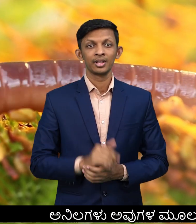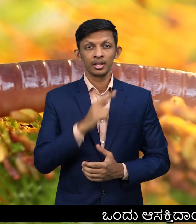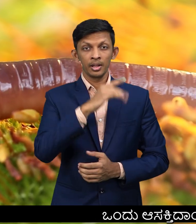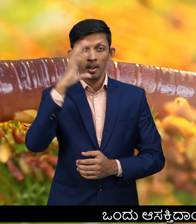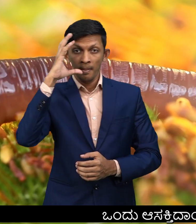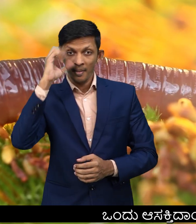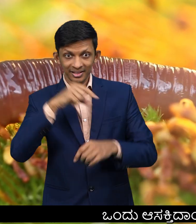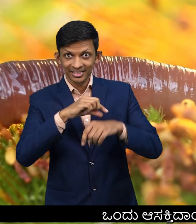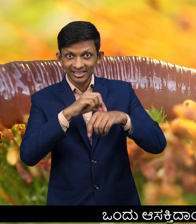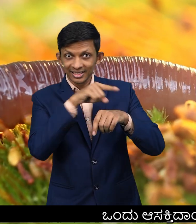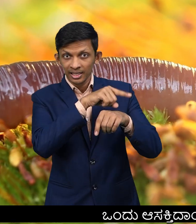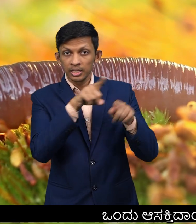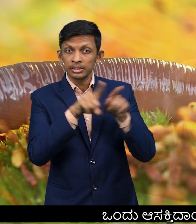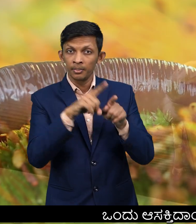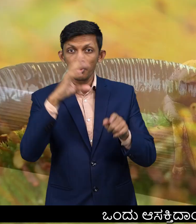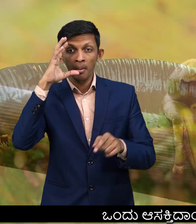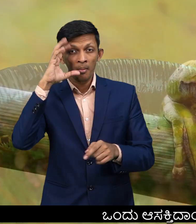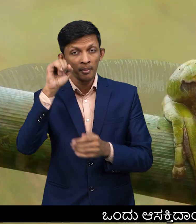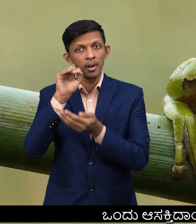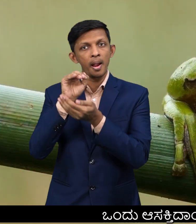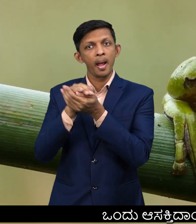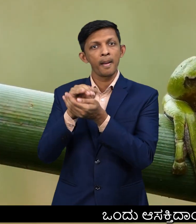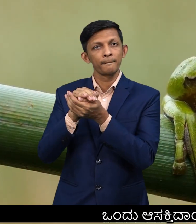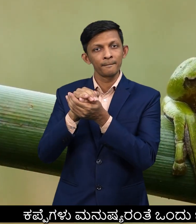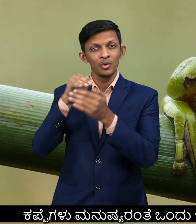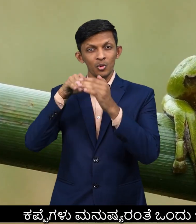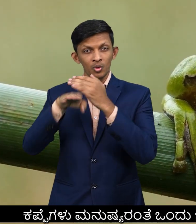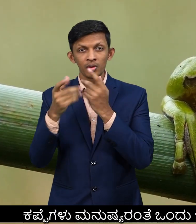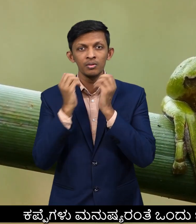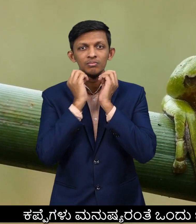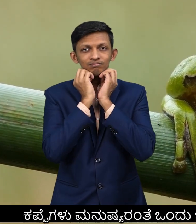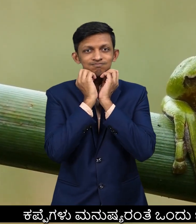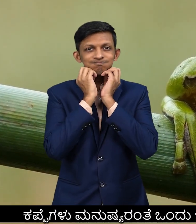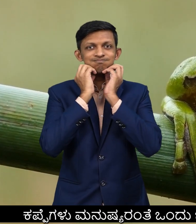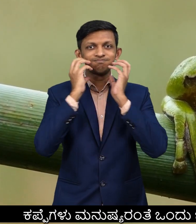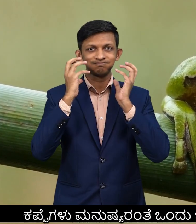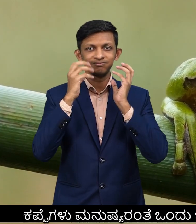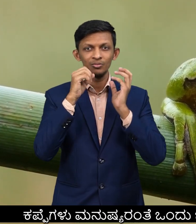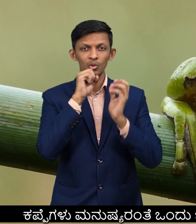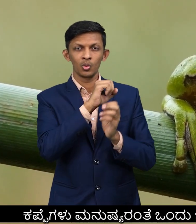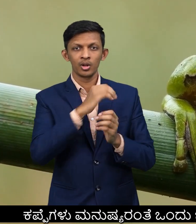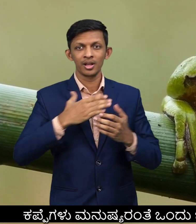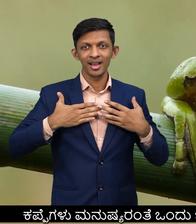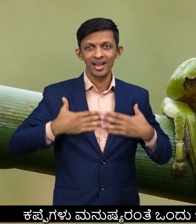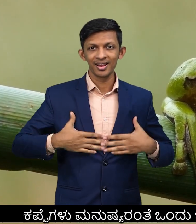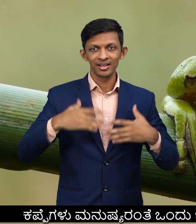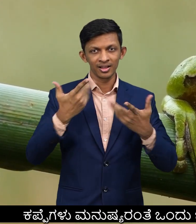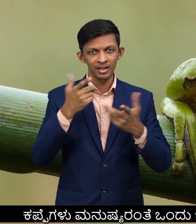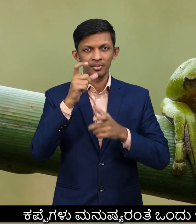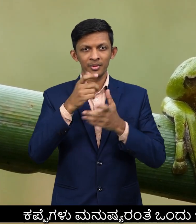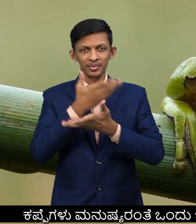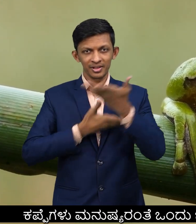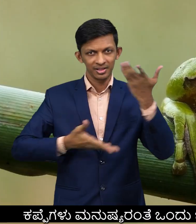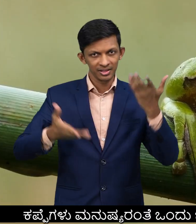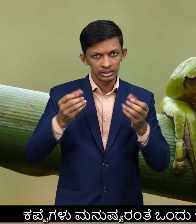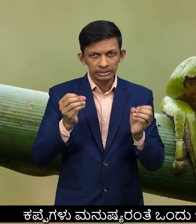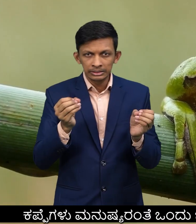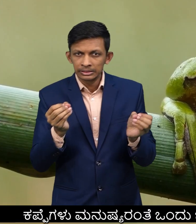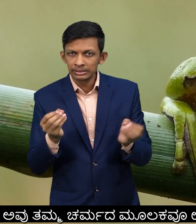ಒಂದು ಆಸಕ್ತಿದಾಯಕ ವಿಷಯವನ್ನು ನೆನಪಿಡಿ. ಕಪ್ಪೆಗಳು ಮನುಷ್ಯರಂತೆ ಒಂದು ಜೋಡಿ ಶ್ವಾಸಕೋಶಗಳನ್ನು ಹೊಂದಿದ್ದರೂ ಅವು